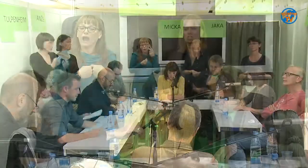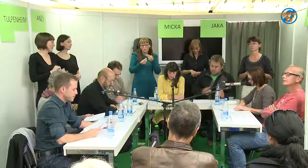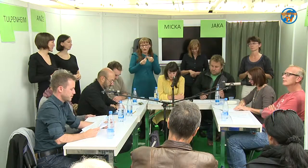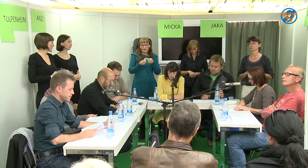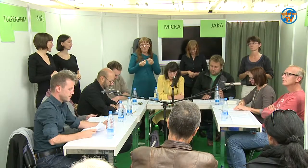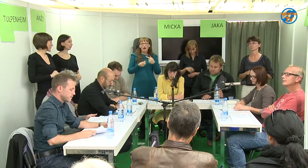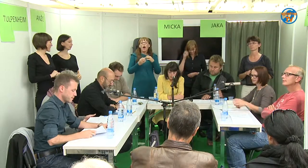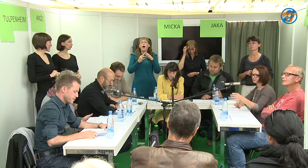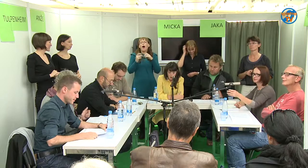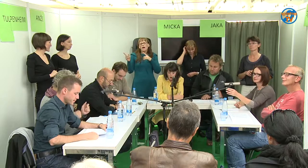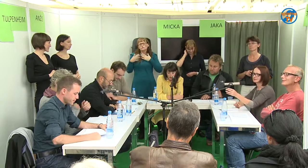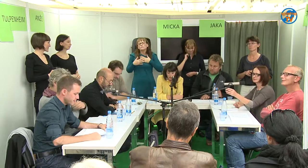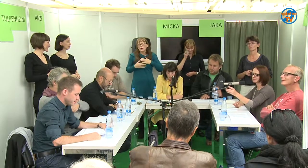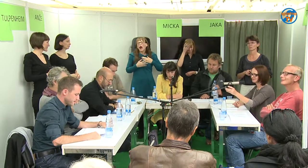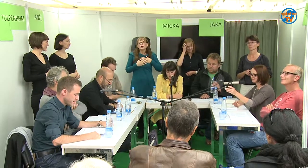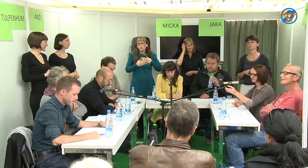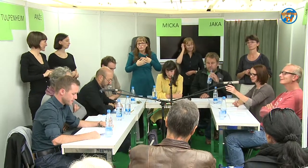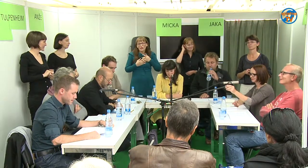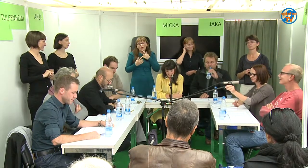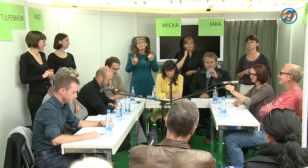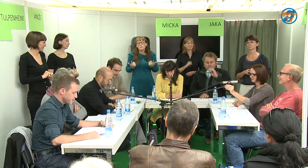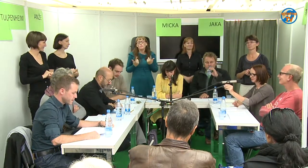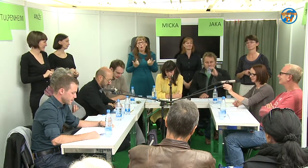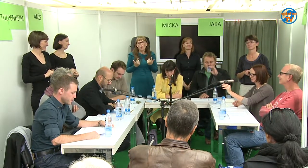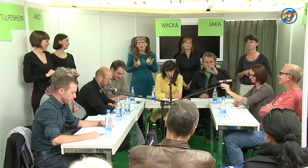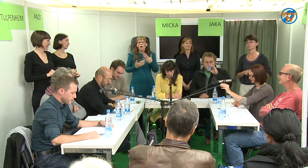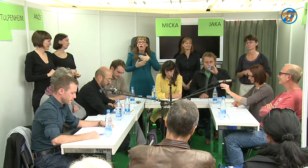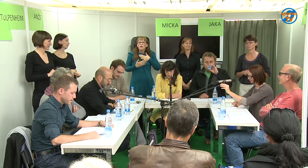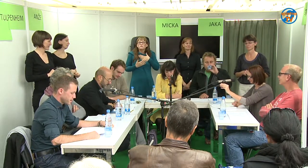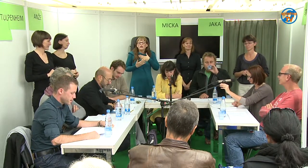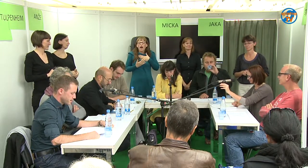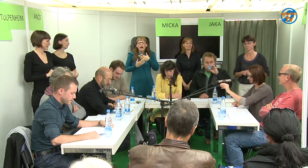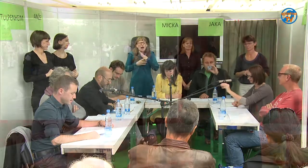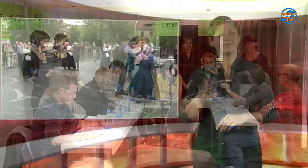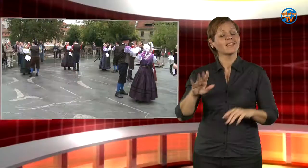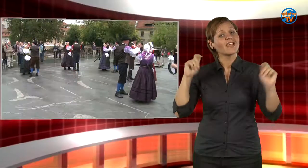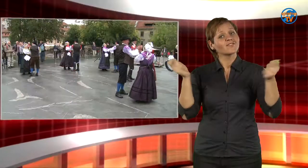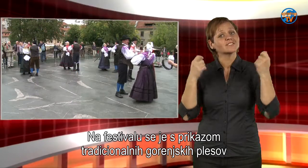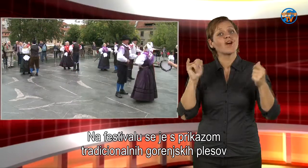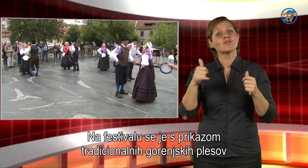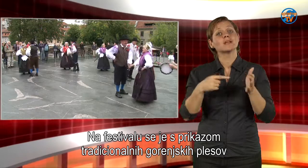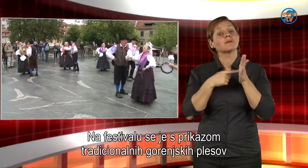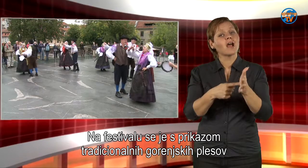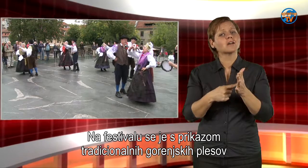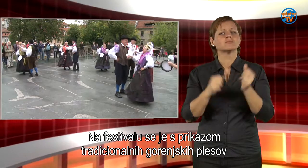rada ljubila, da bi le mogla. Zakaj sem se pa kot tebe lahko zaljubila? Na festivalu se je s